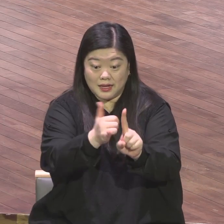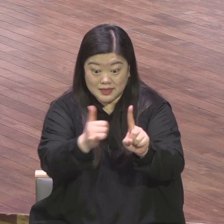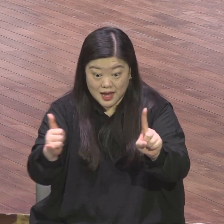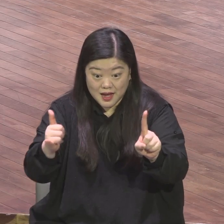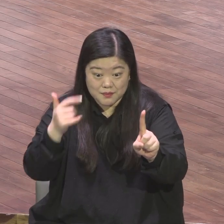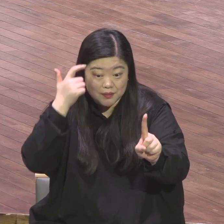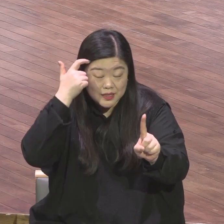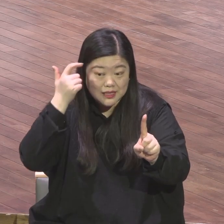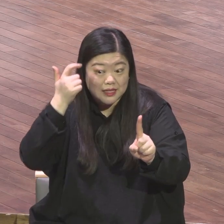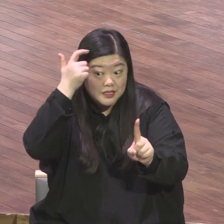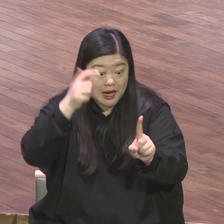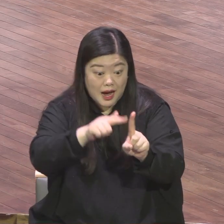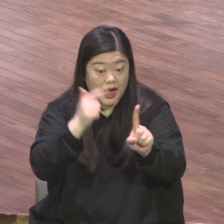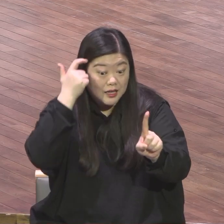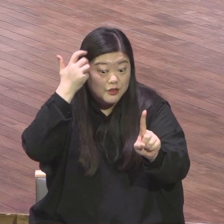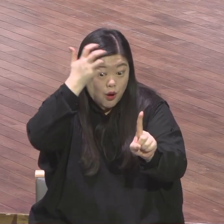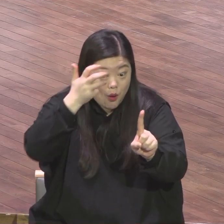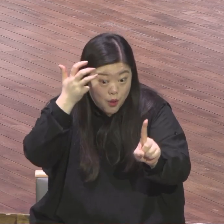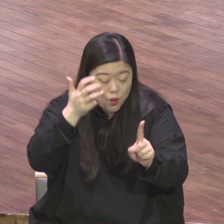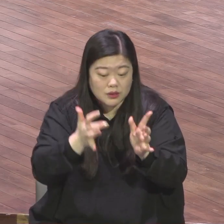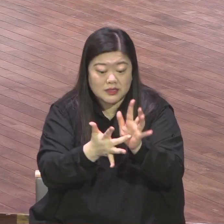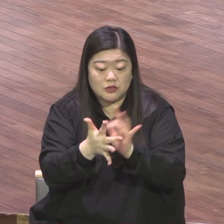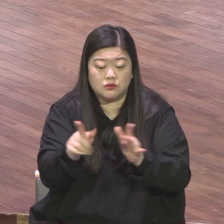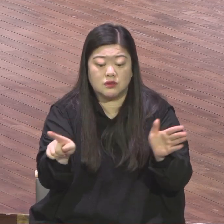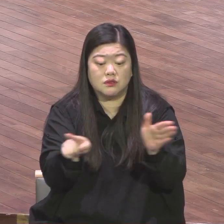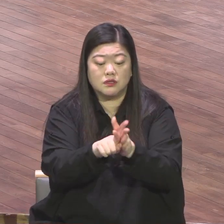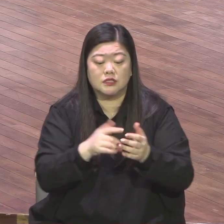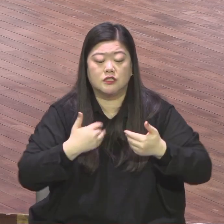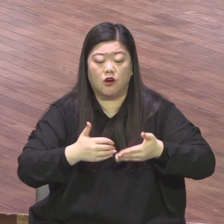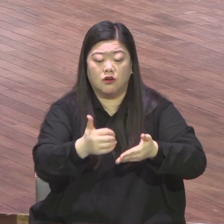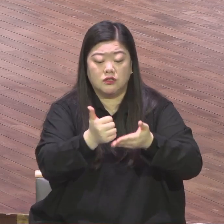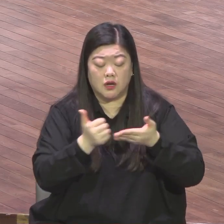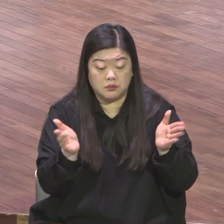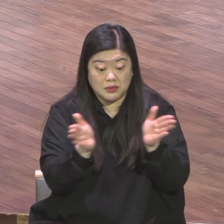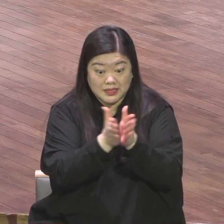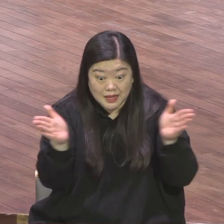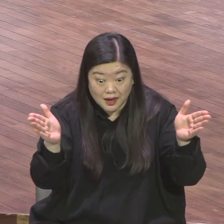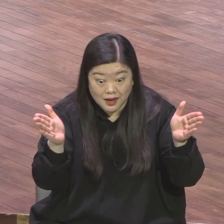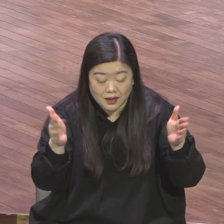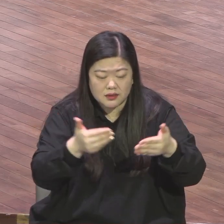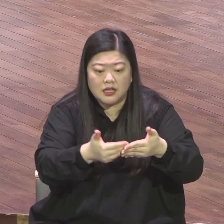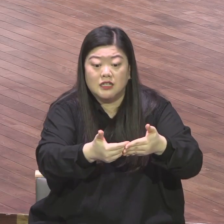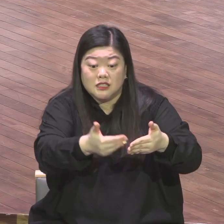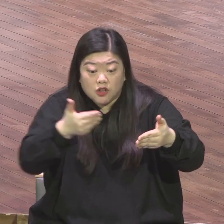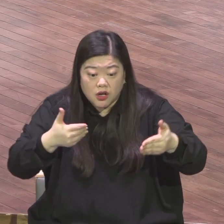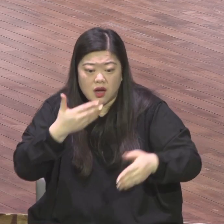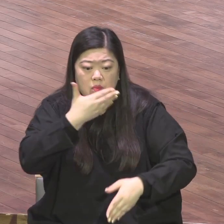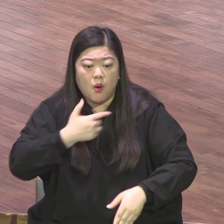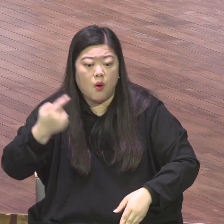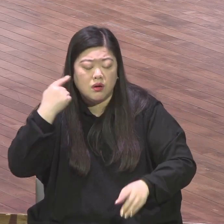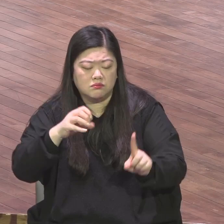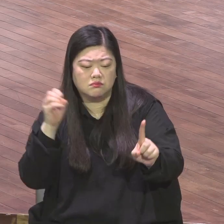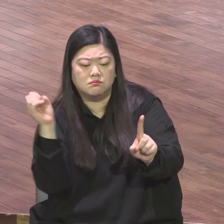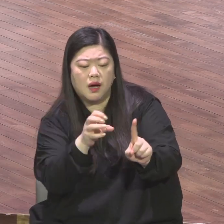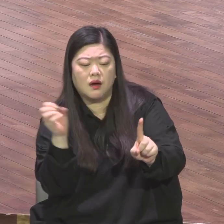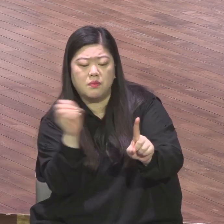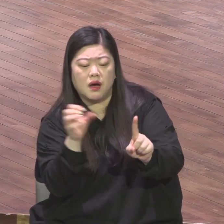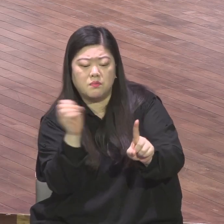믿게 되기까지 평균 21분의 복음 가진 자를 통하여